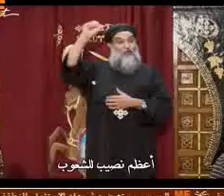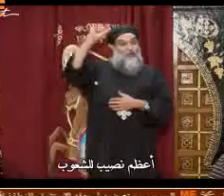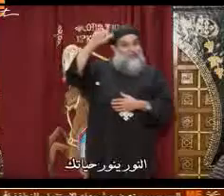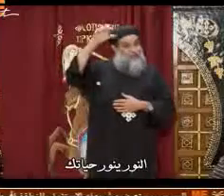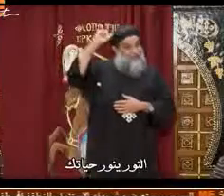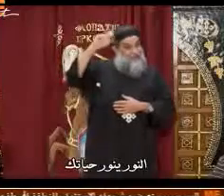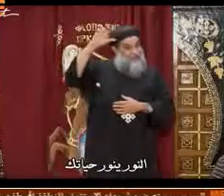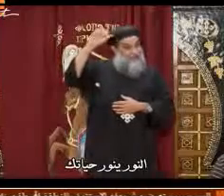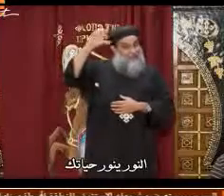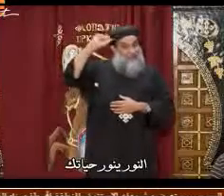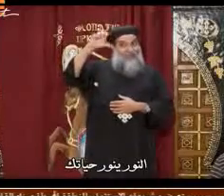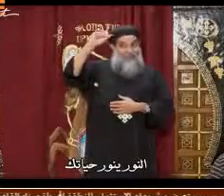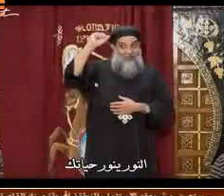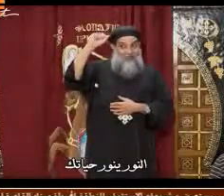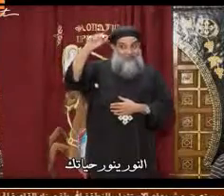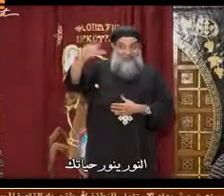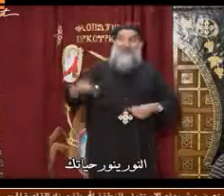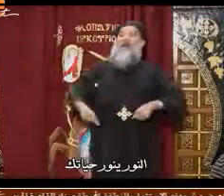للشعوب، النور ينور